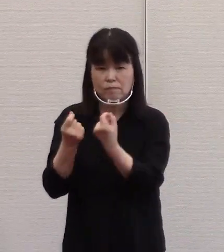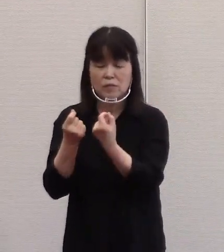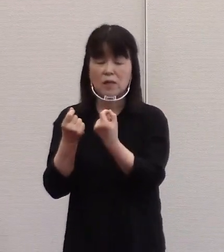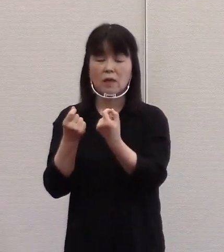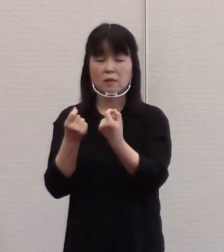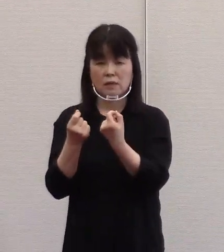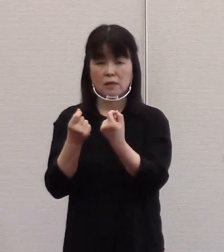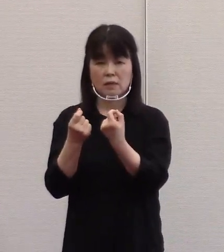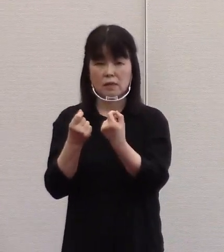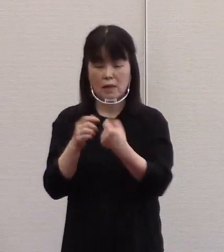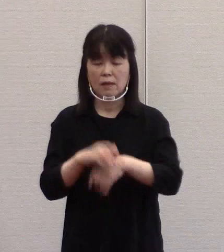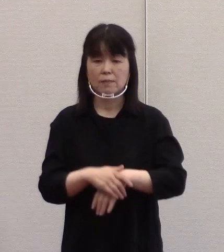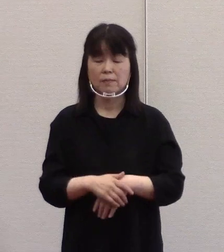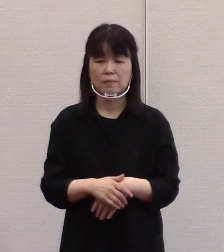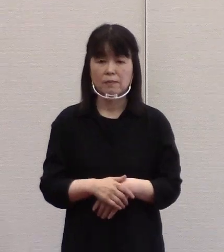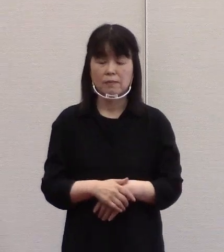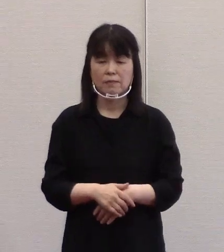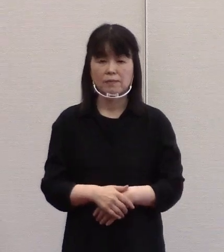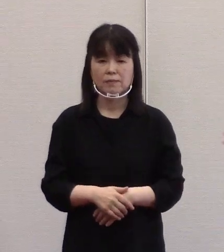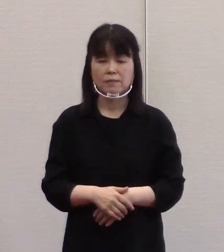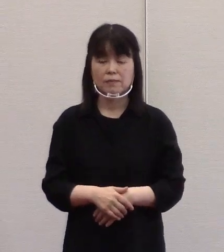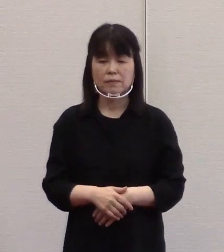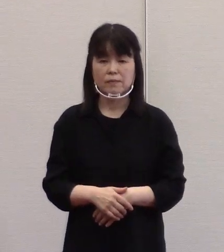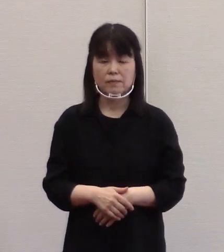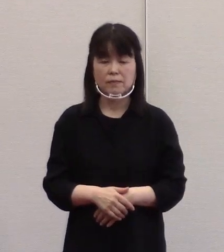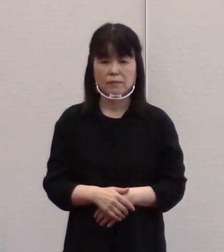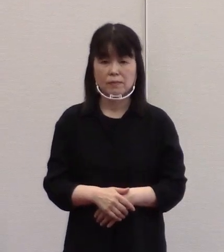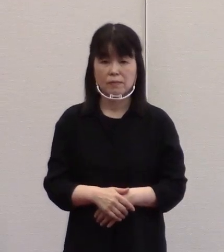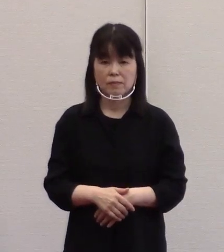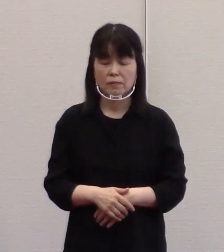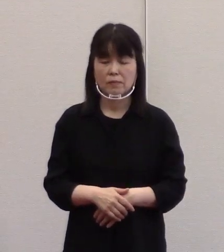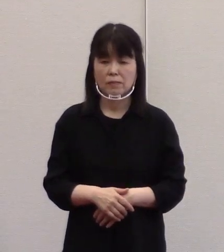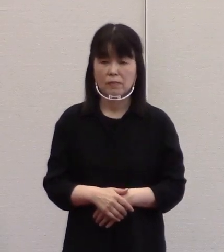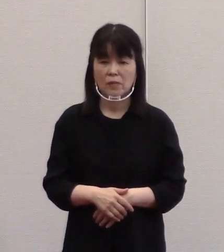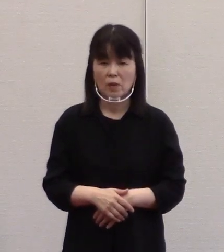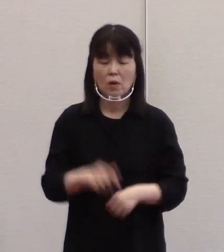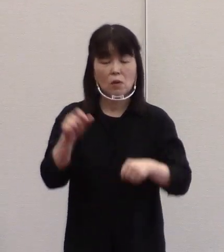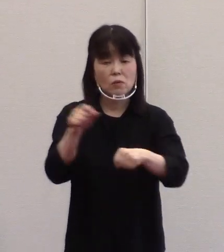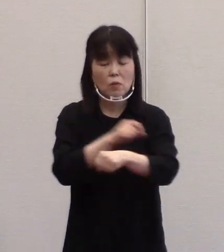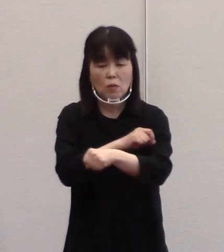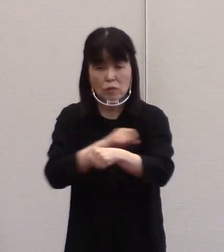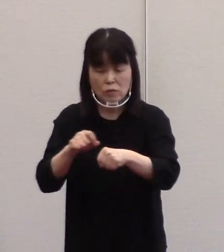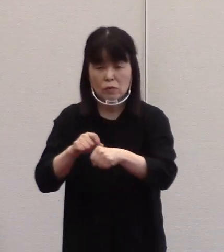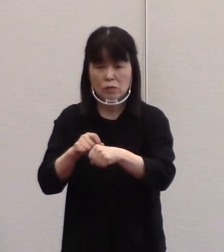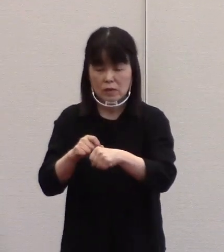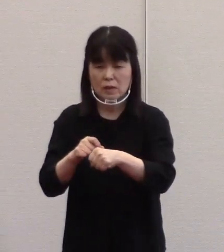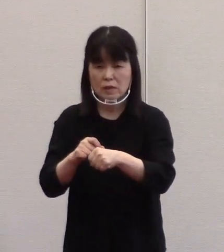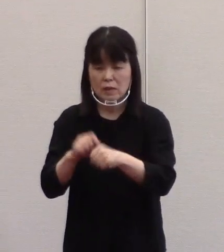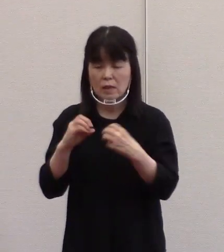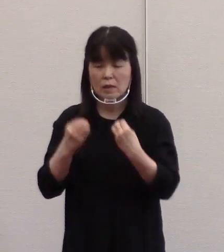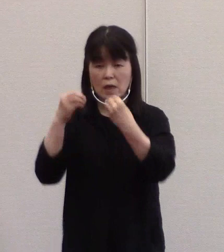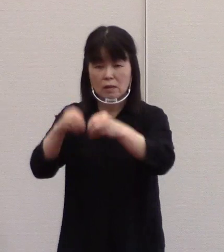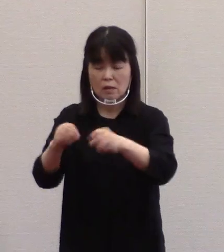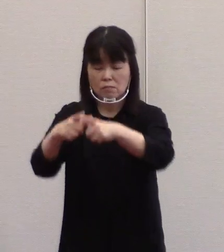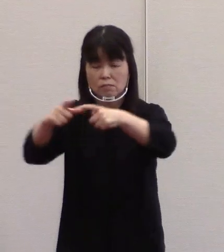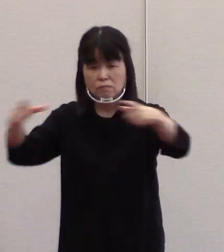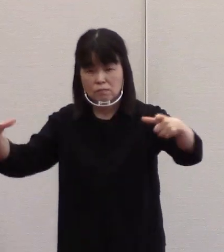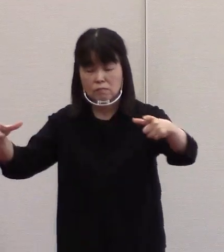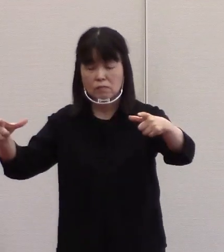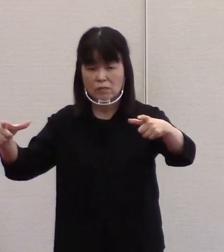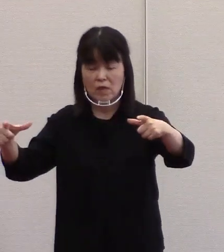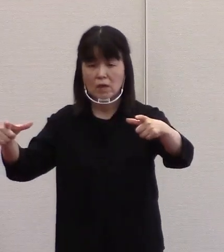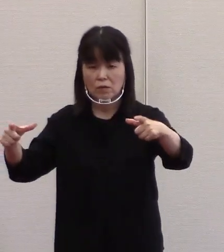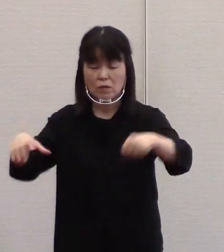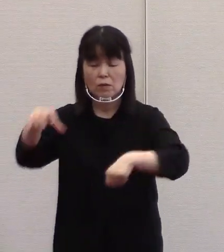徐々に、まあ、一気にその特に感染拡大しているエリアからだけではなくてです